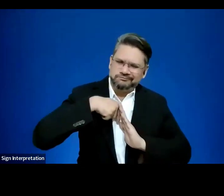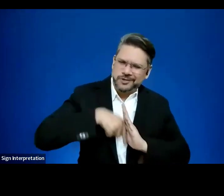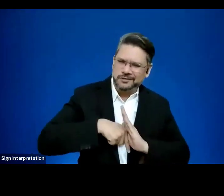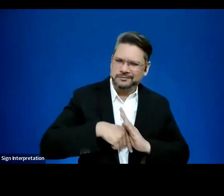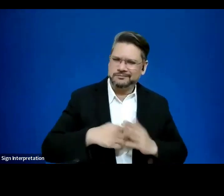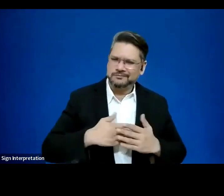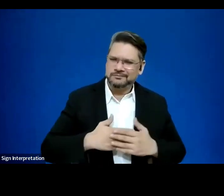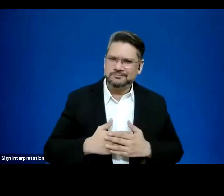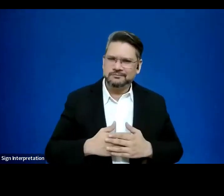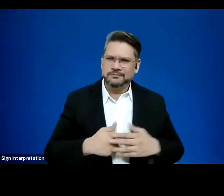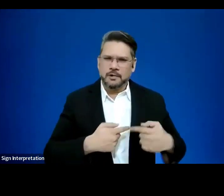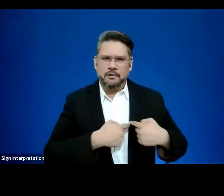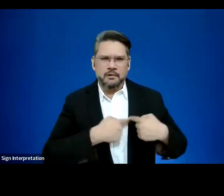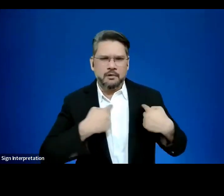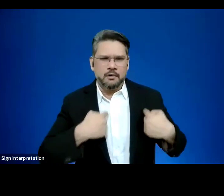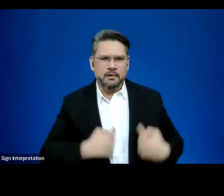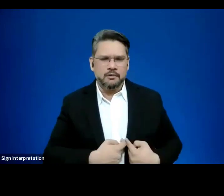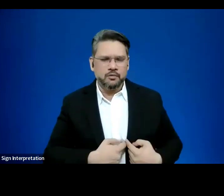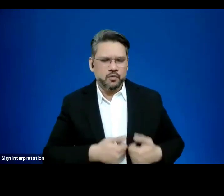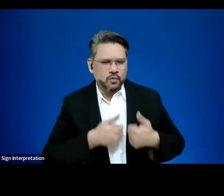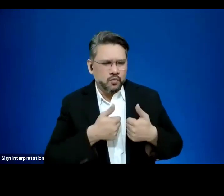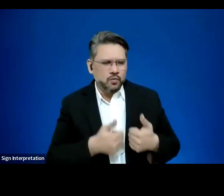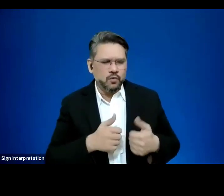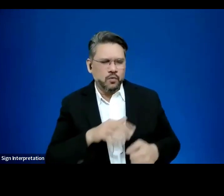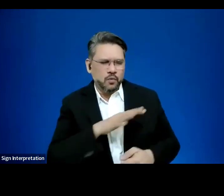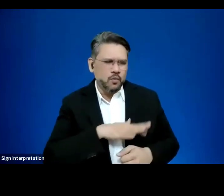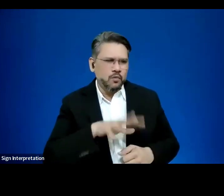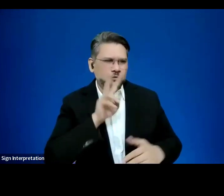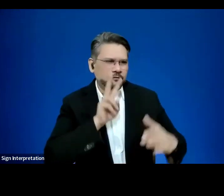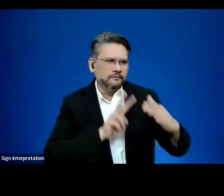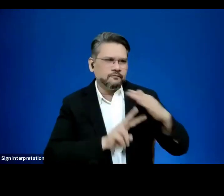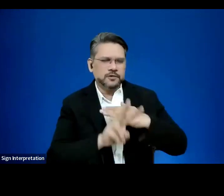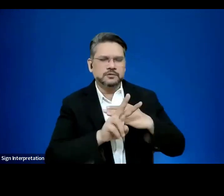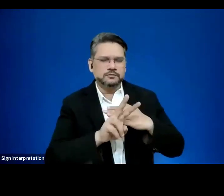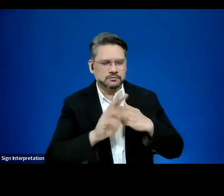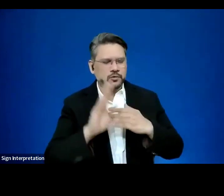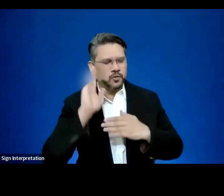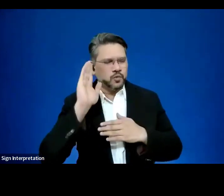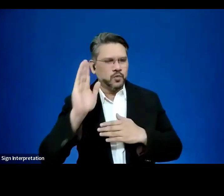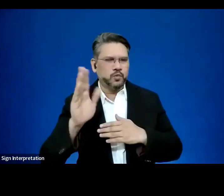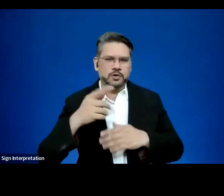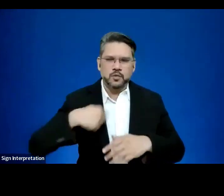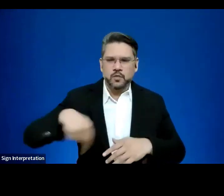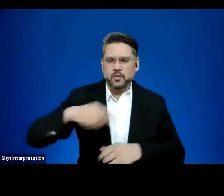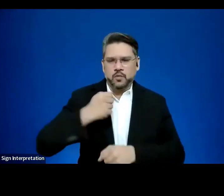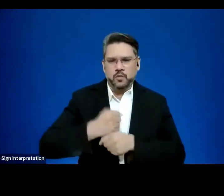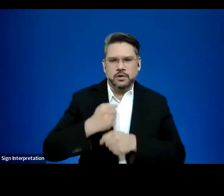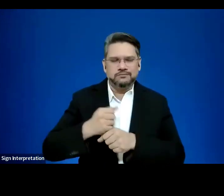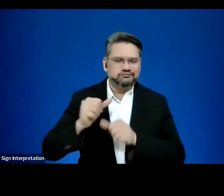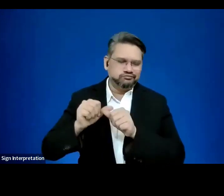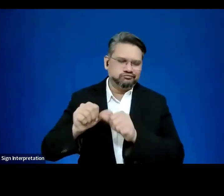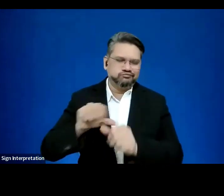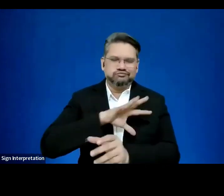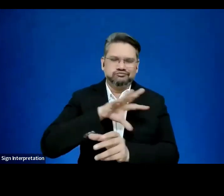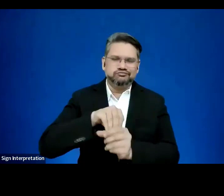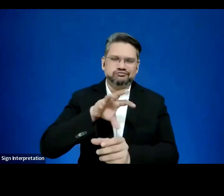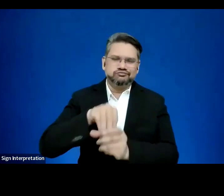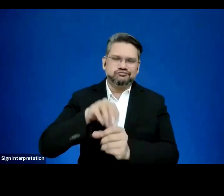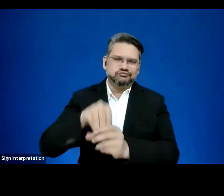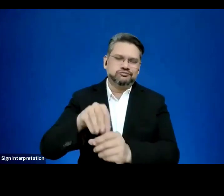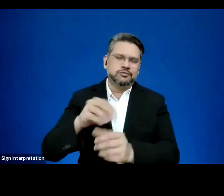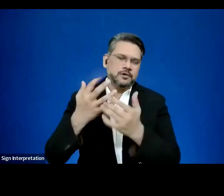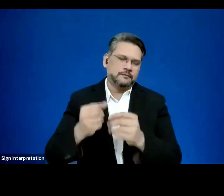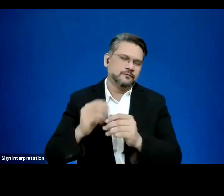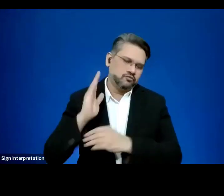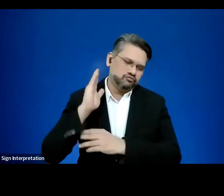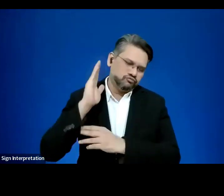而且呢我们一起来这边追思他是一个非常令人敬爱的人，而且他非